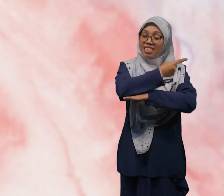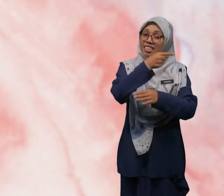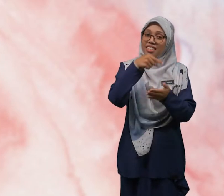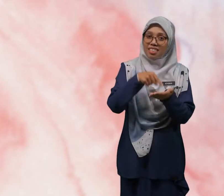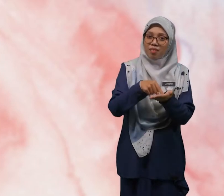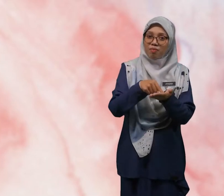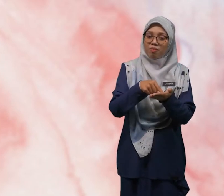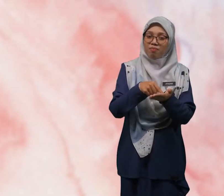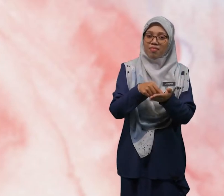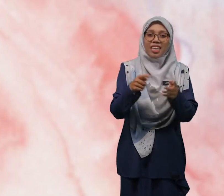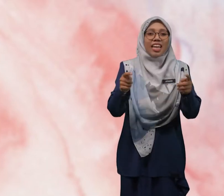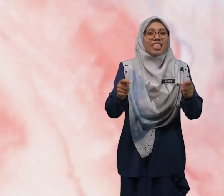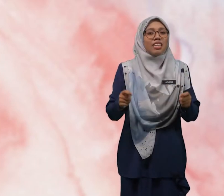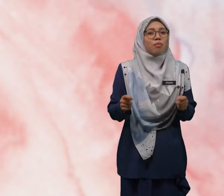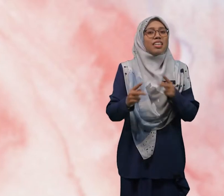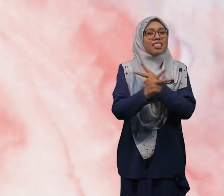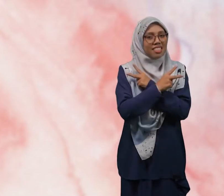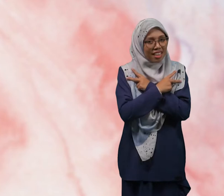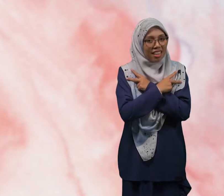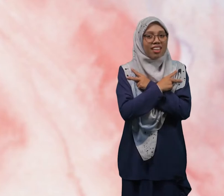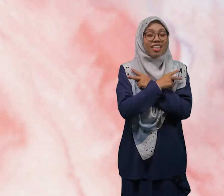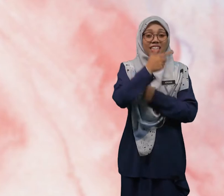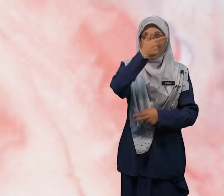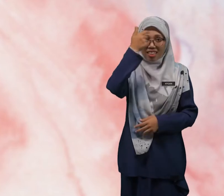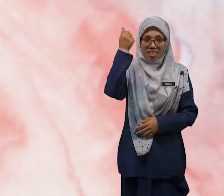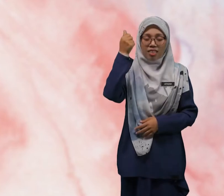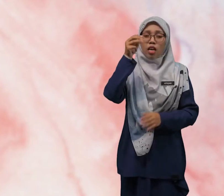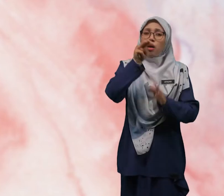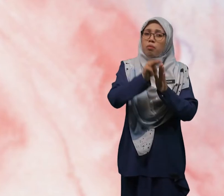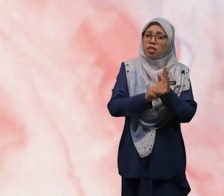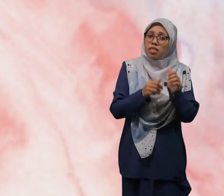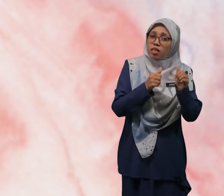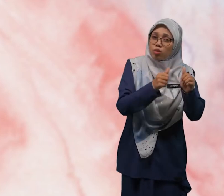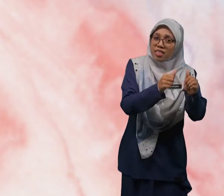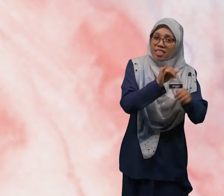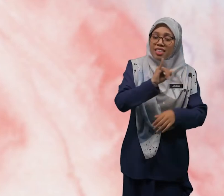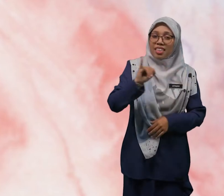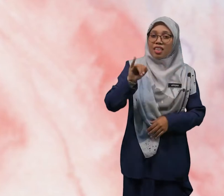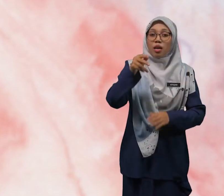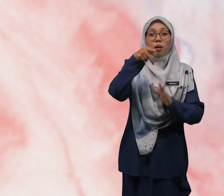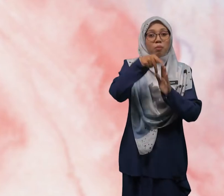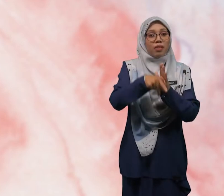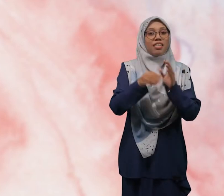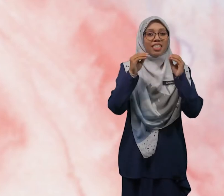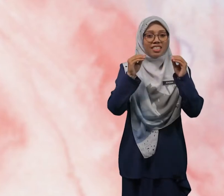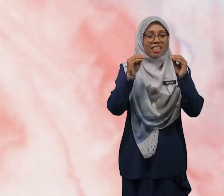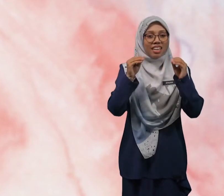ini Terima kasih krane mengikuti pengajaran